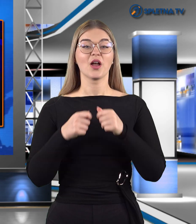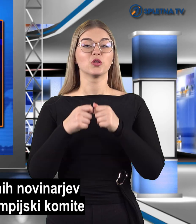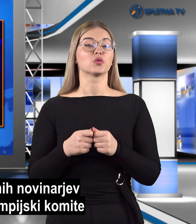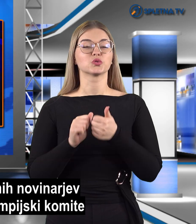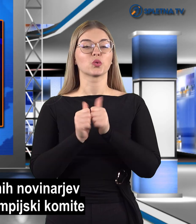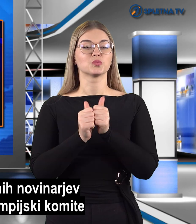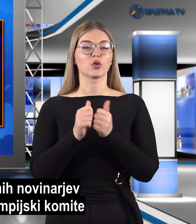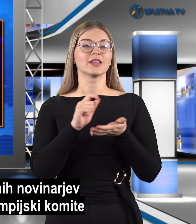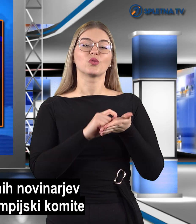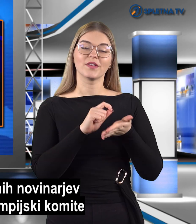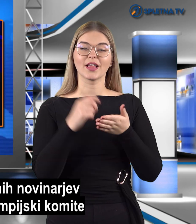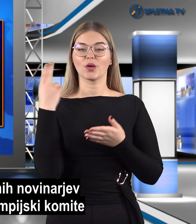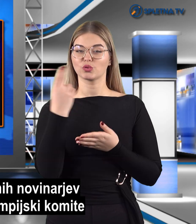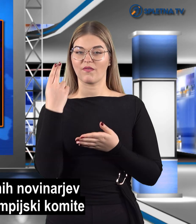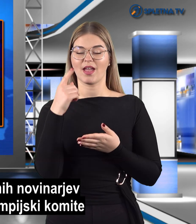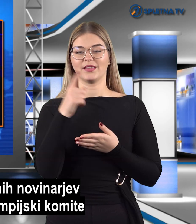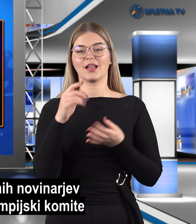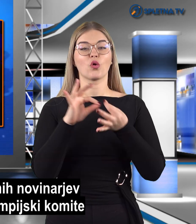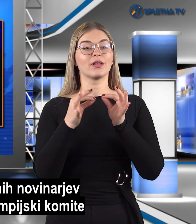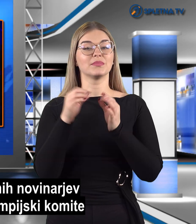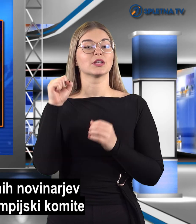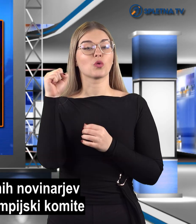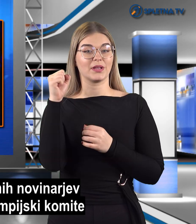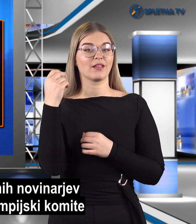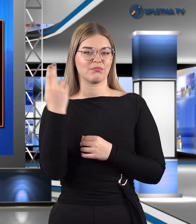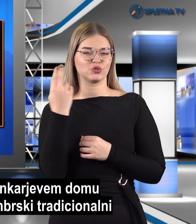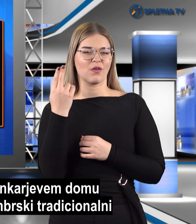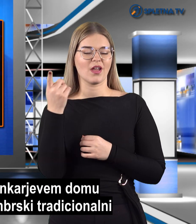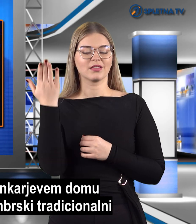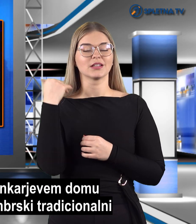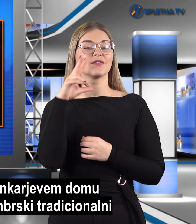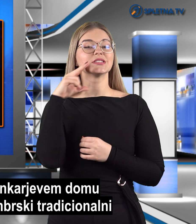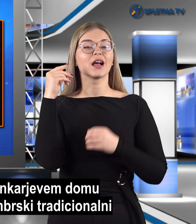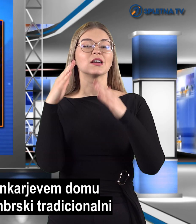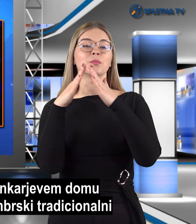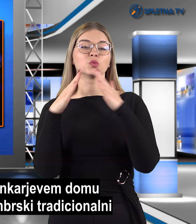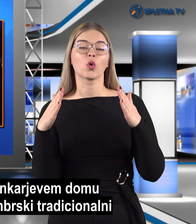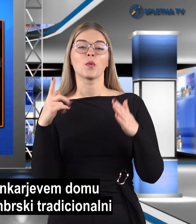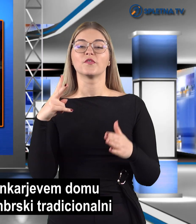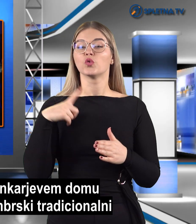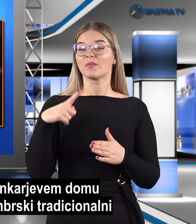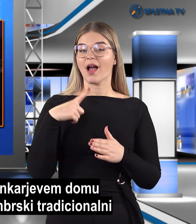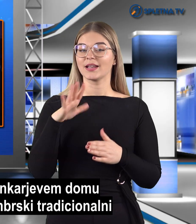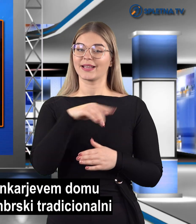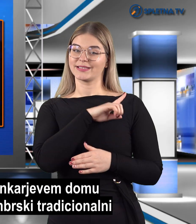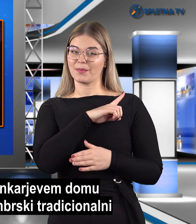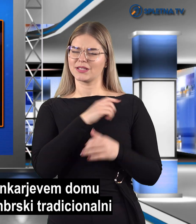Društvo športnih novinarjev Slovenije in Olimpijski komitej Slovenije sta v Cankarjevem domu v Ljubljani na decembrski